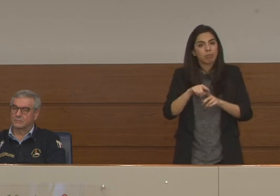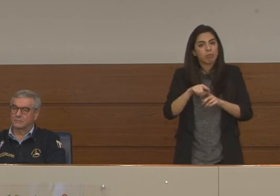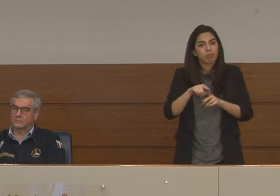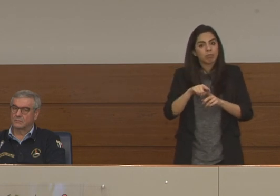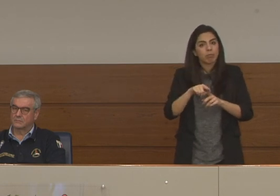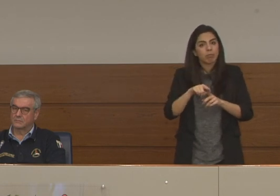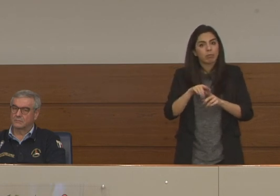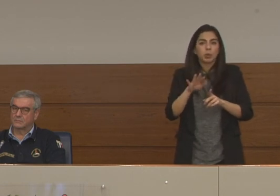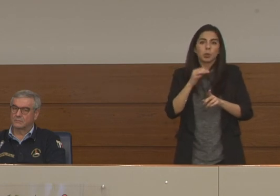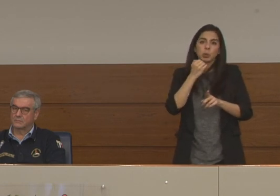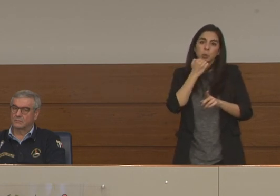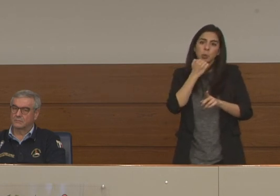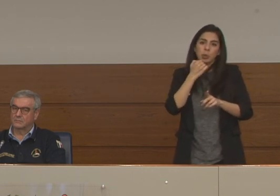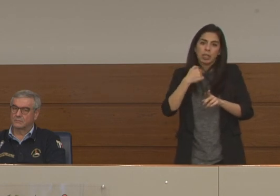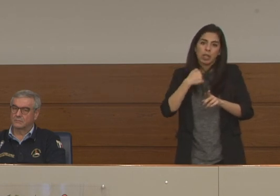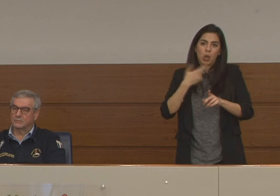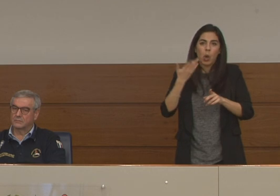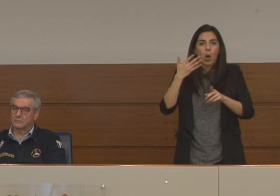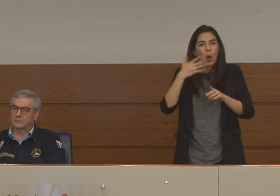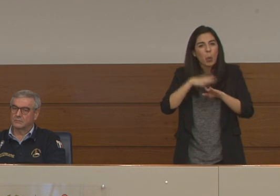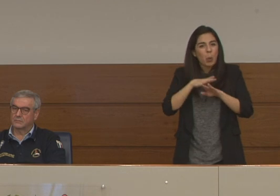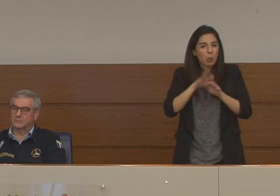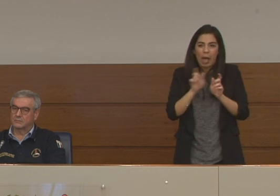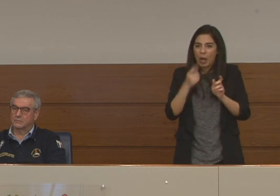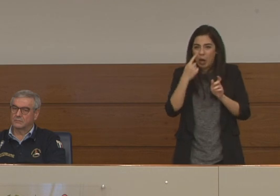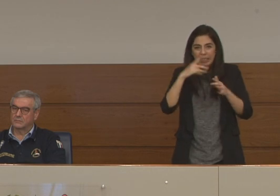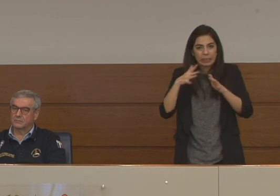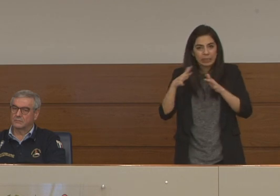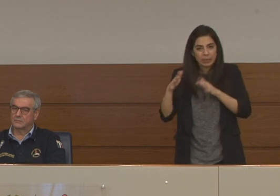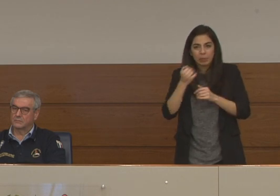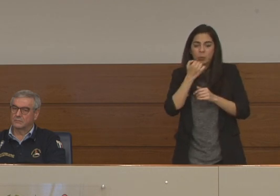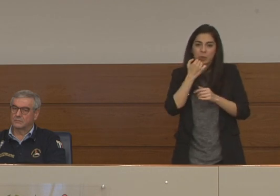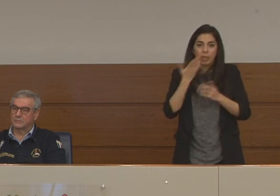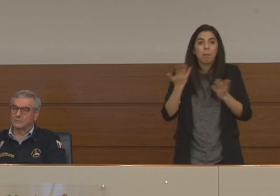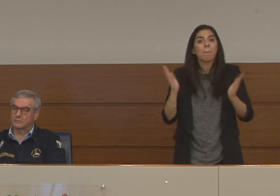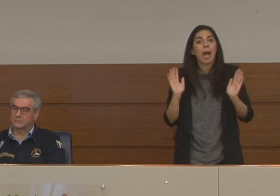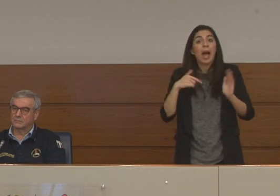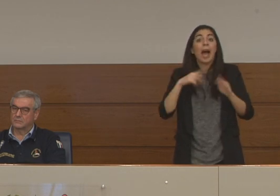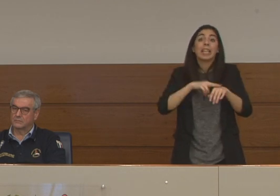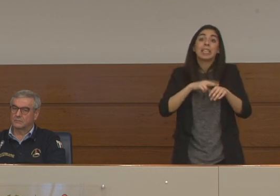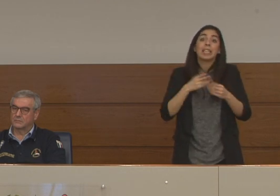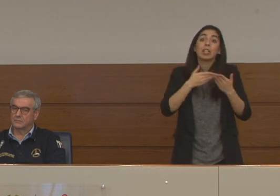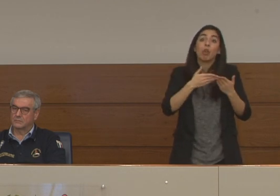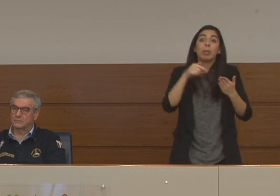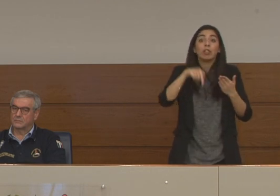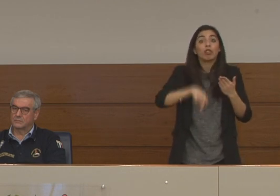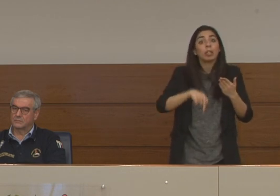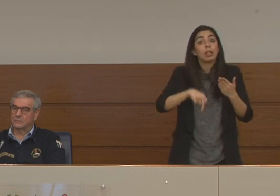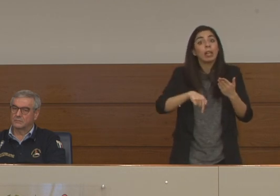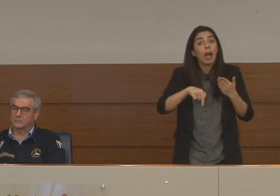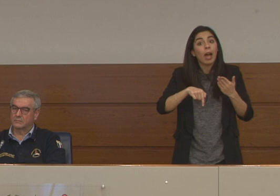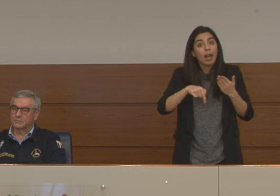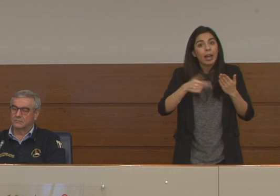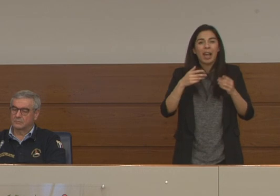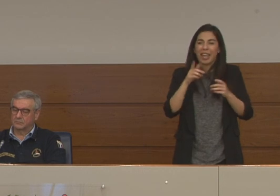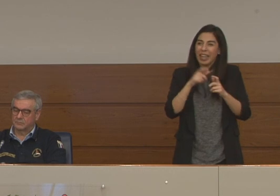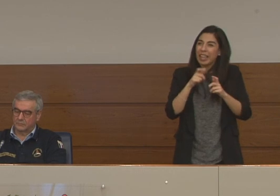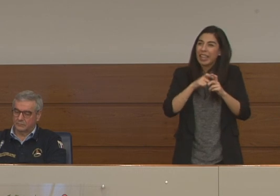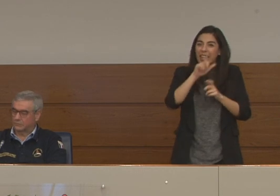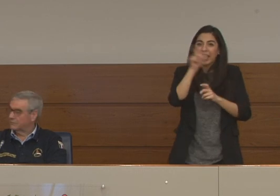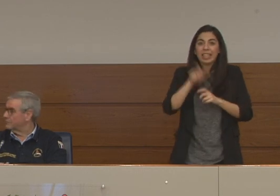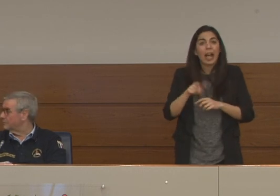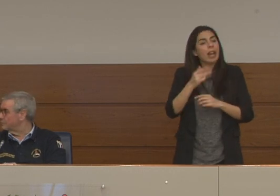l'utilizzo di troppe parole uguali che è molto bassa nel nostro paese deve essere invece potenziata